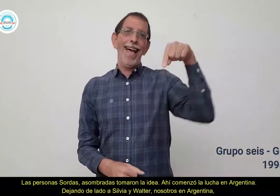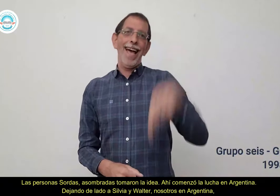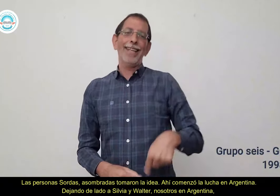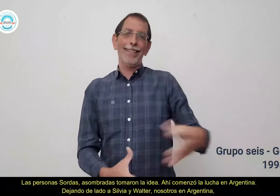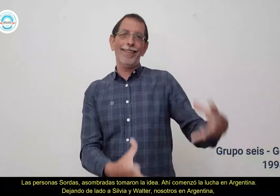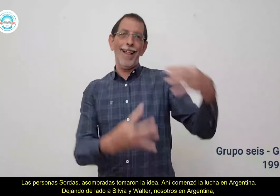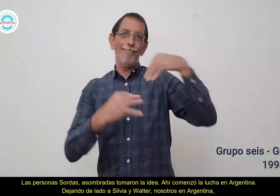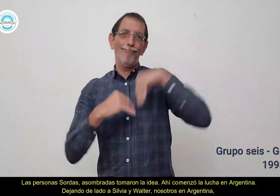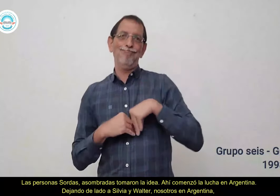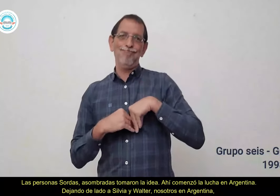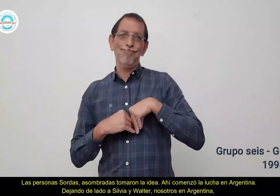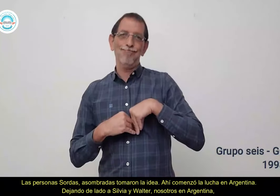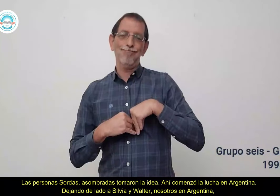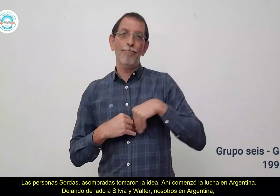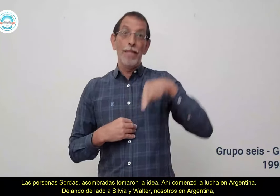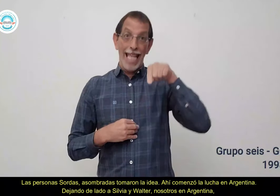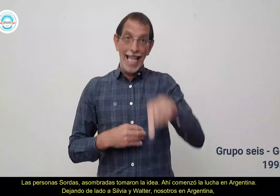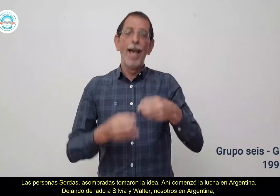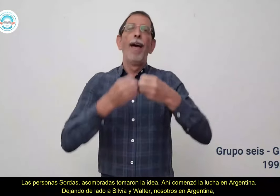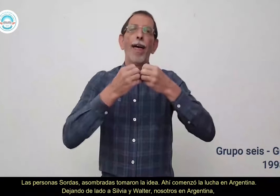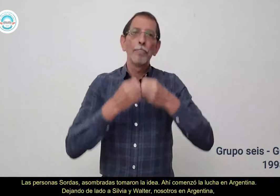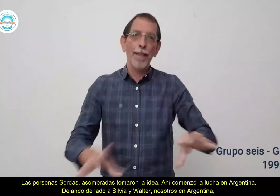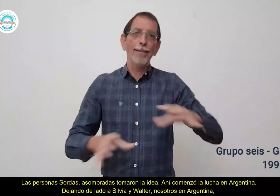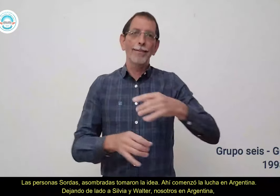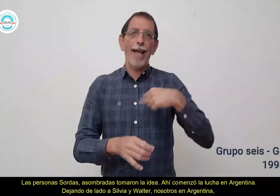ahí comenzó la lucha en Argentina.